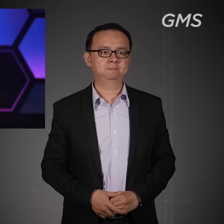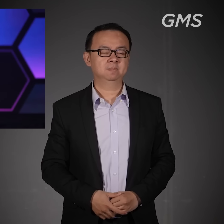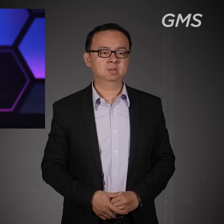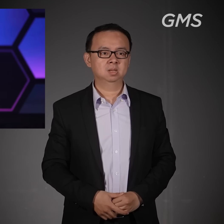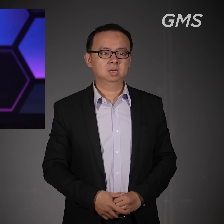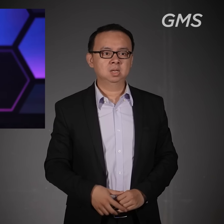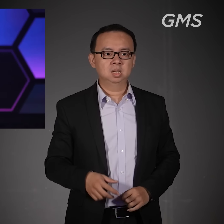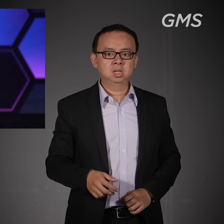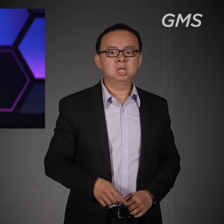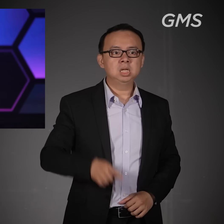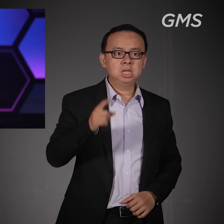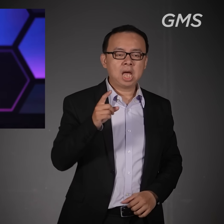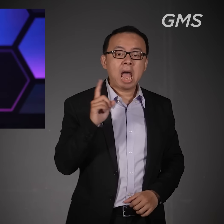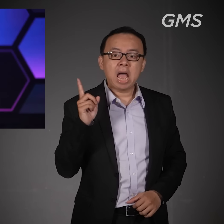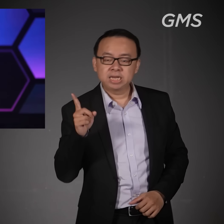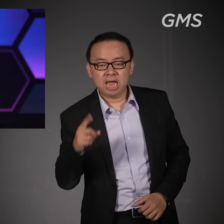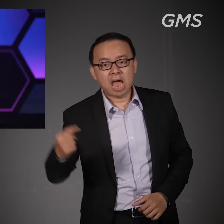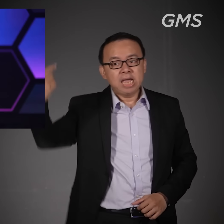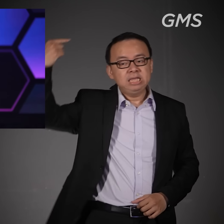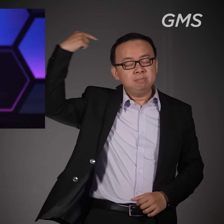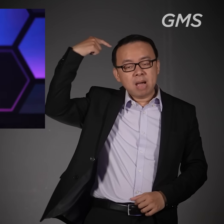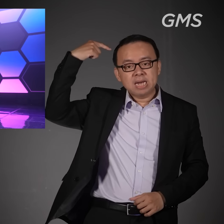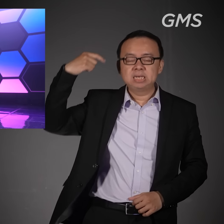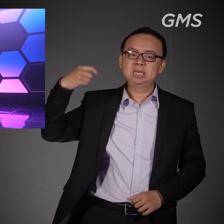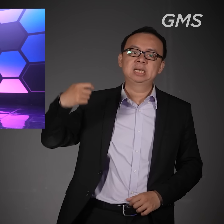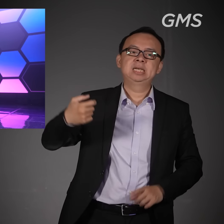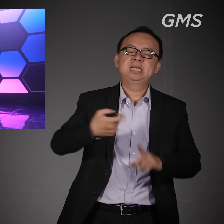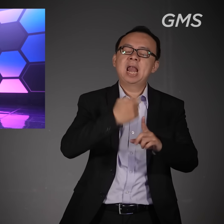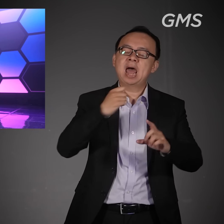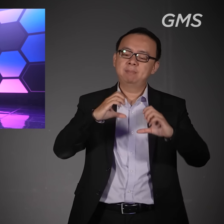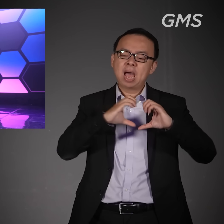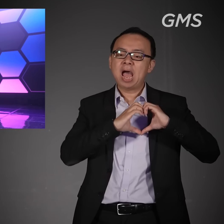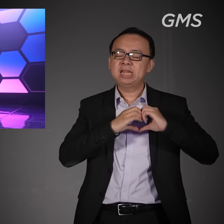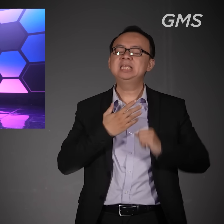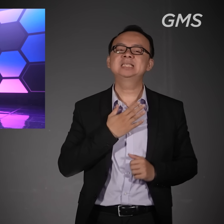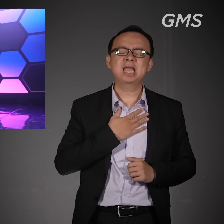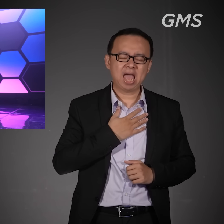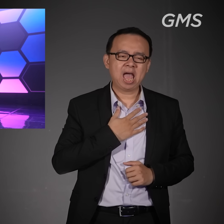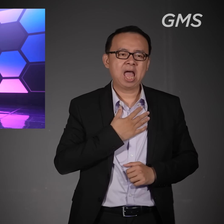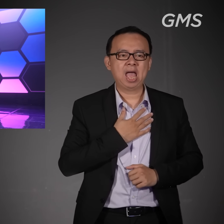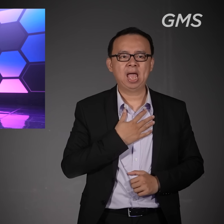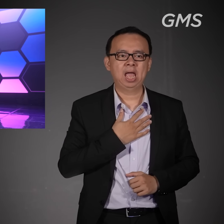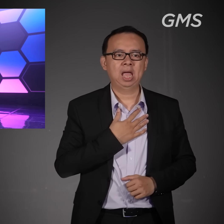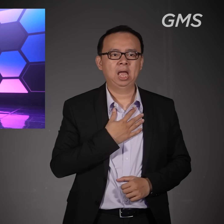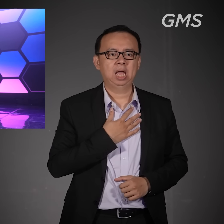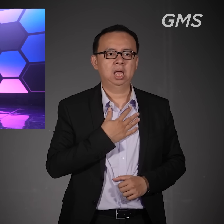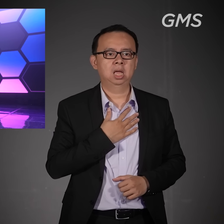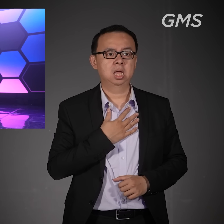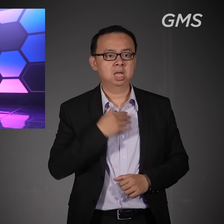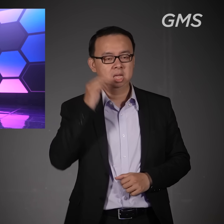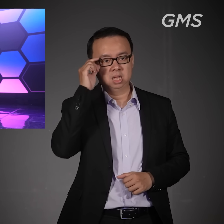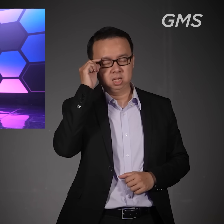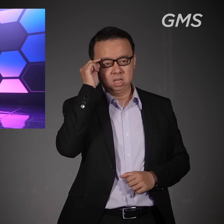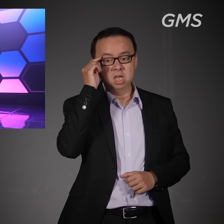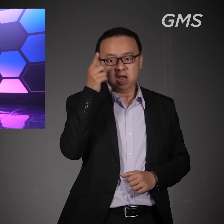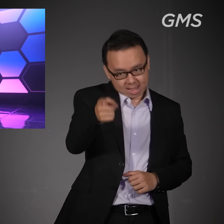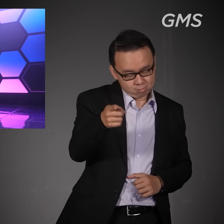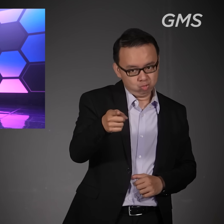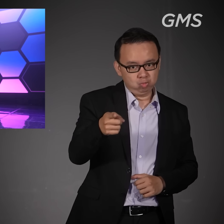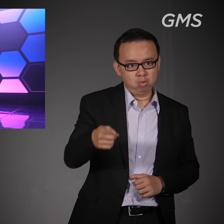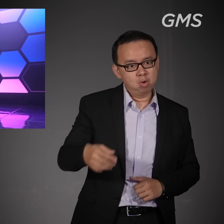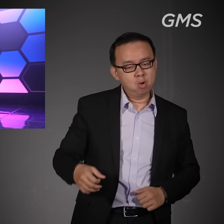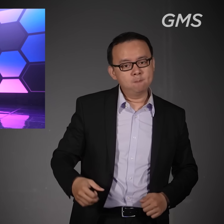hikmat yang berbicara di hati saya. Kalimatnya bunyinya begini, berani ke Bali kok nggak berani ibadah.